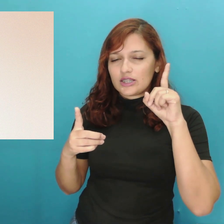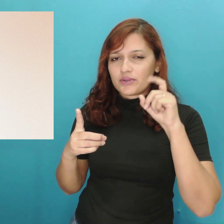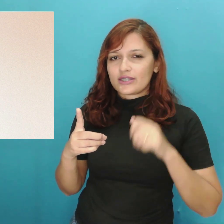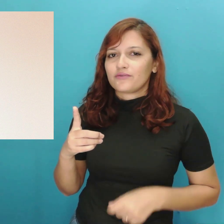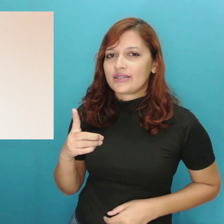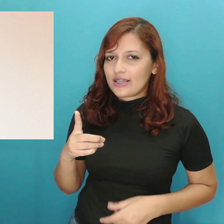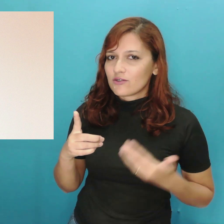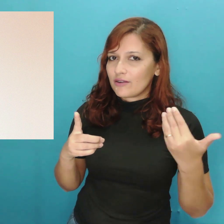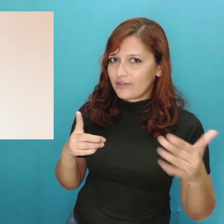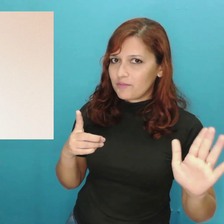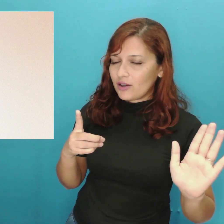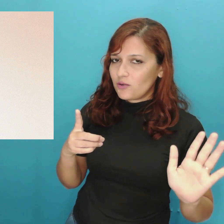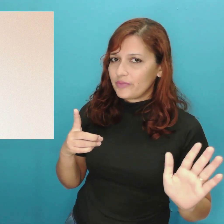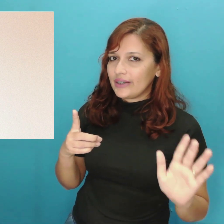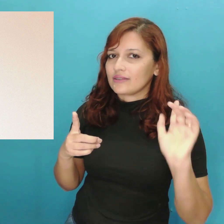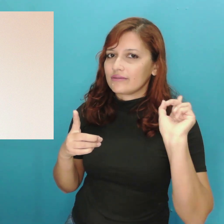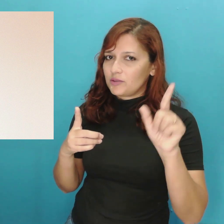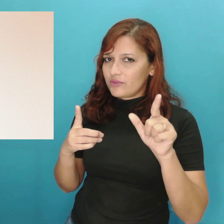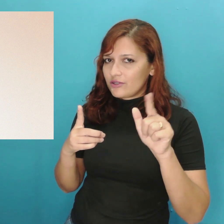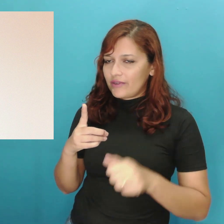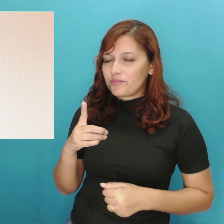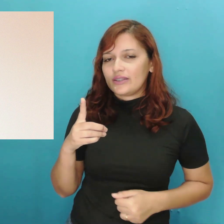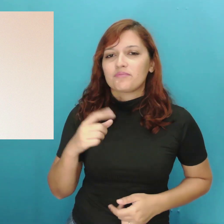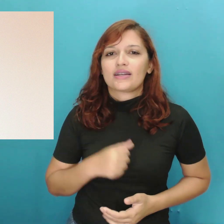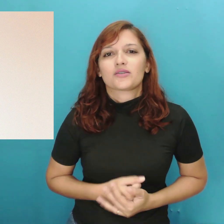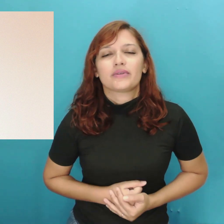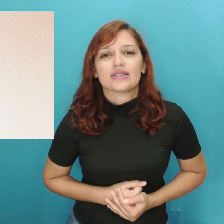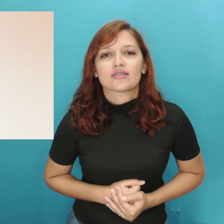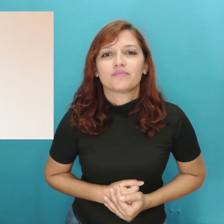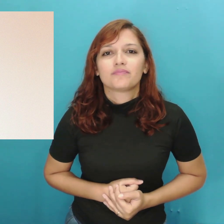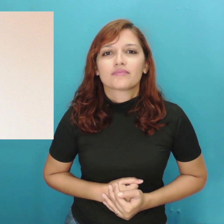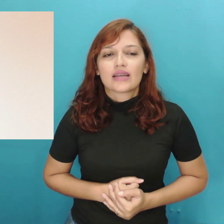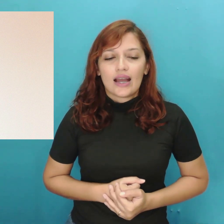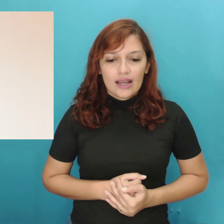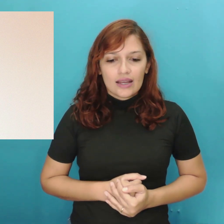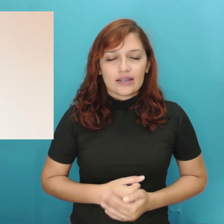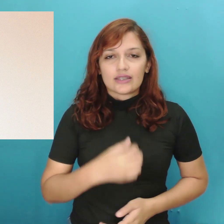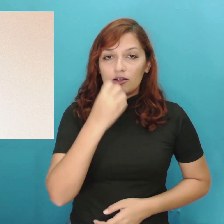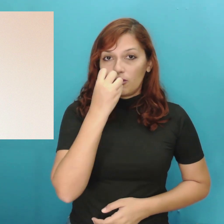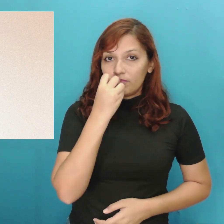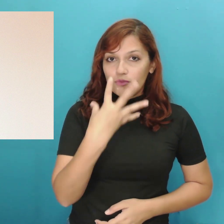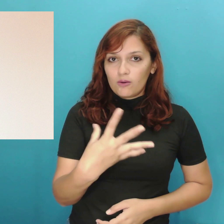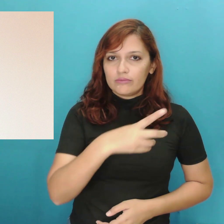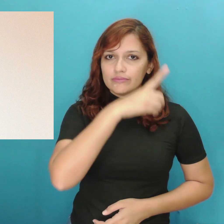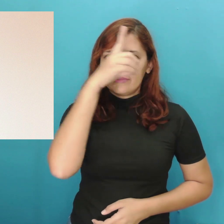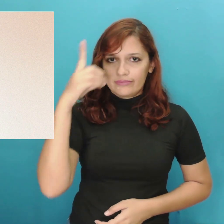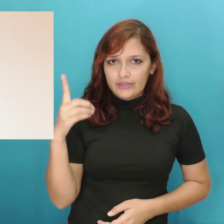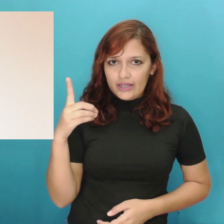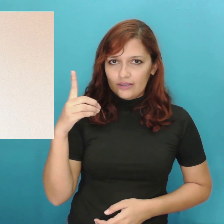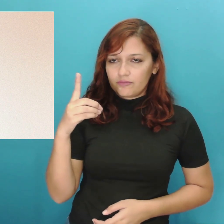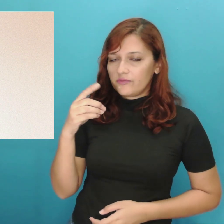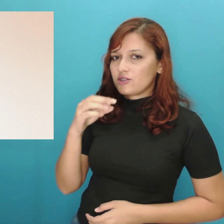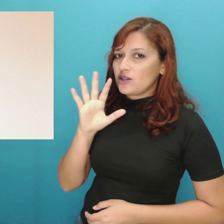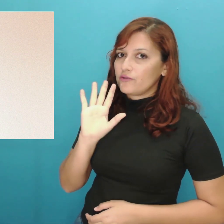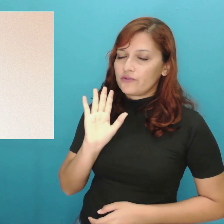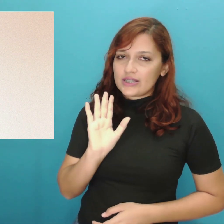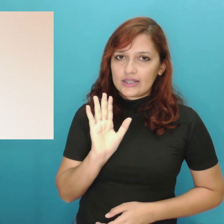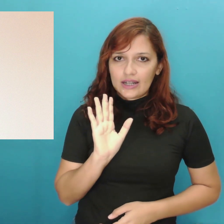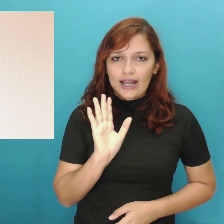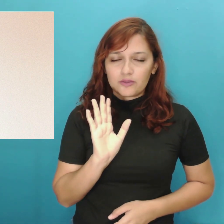expressão facial já vai me acompanhando. Depois a gente vai aprender mais sobre isso. Então, ó, bom dia. Veja, eu vou fazer de lado para